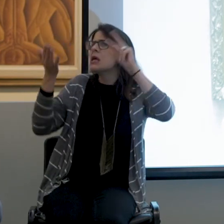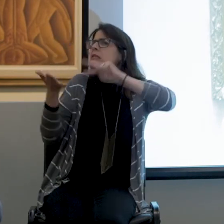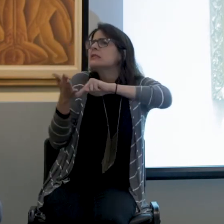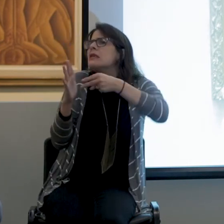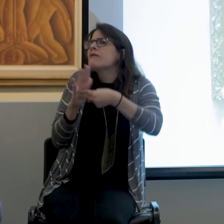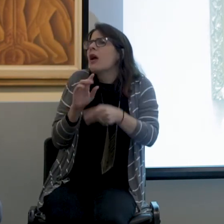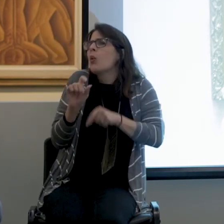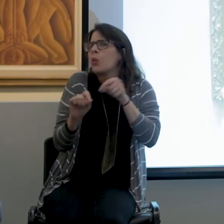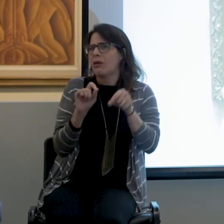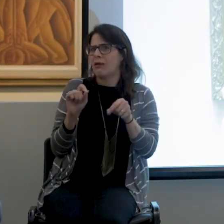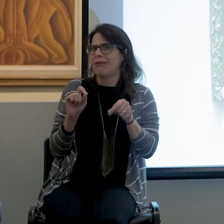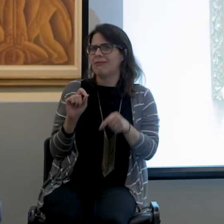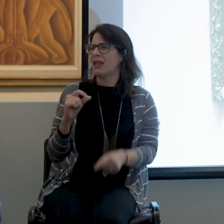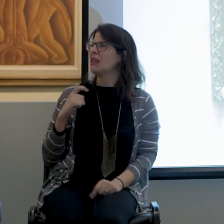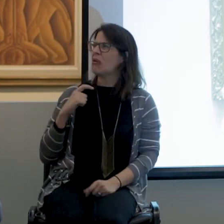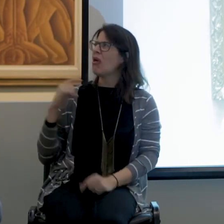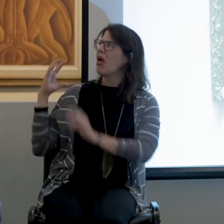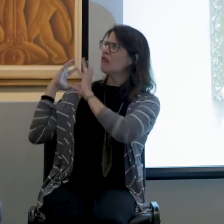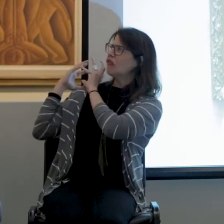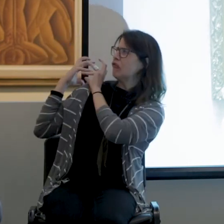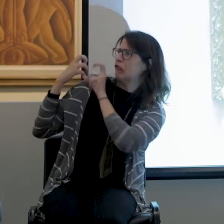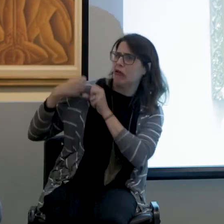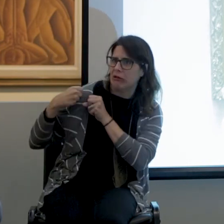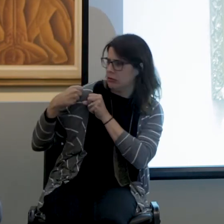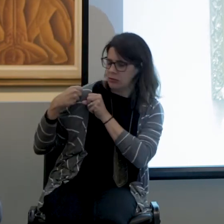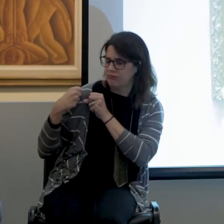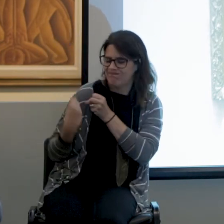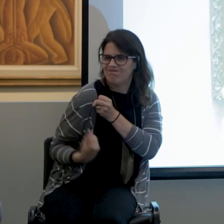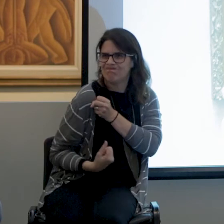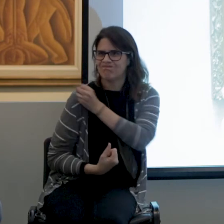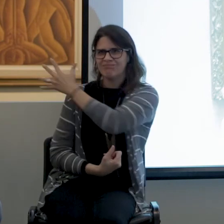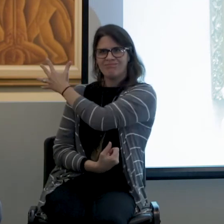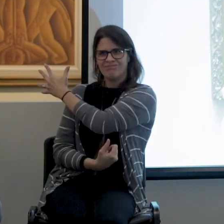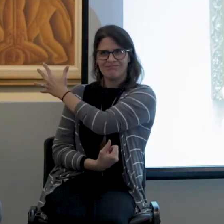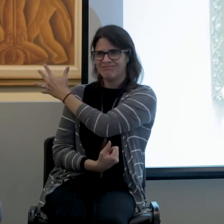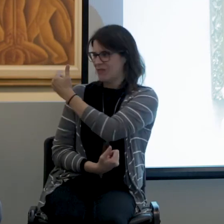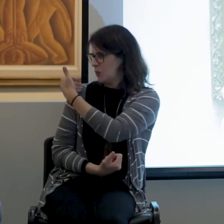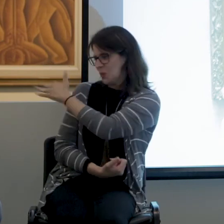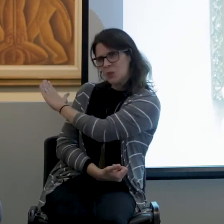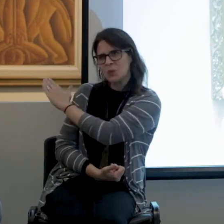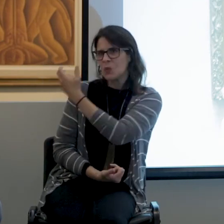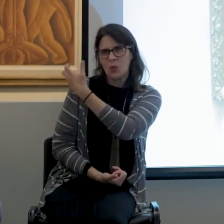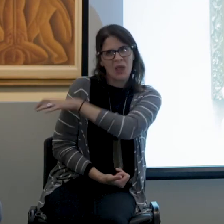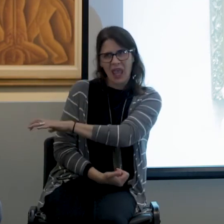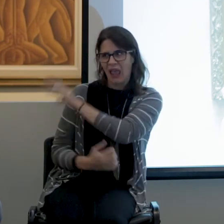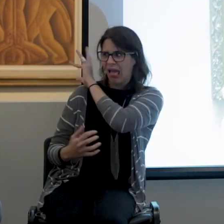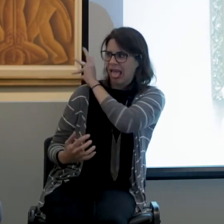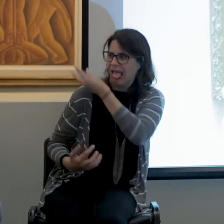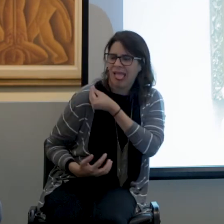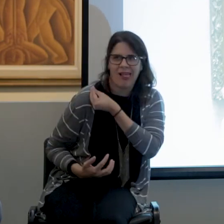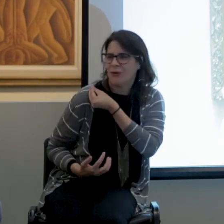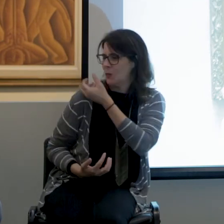de todas as heranças do passado, diante das circunstâncias que nasceram,